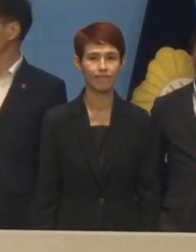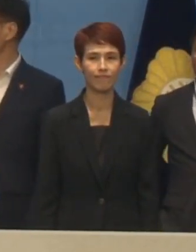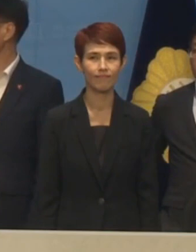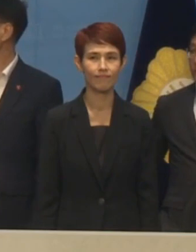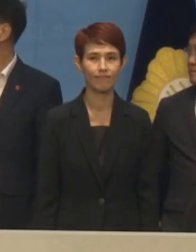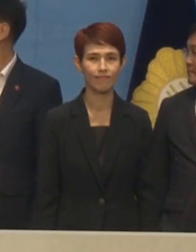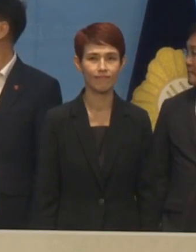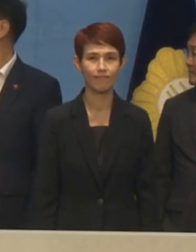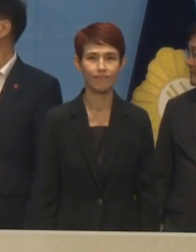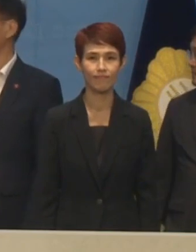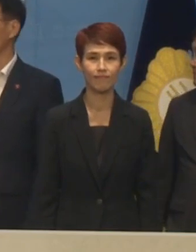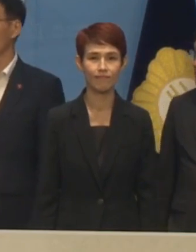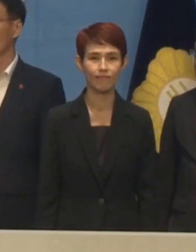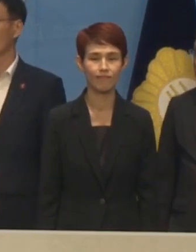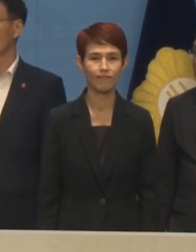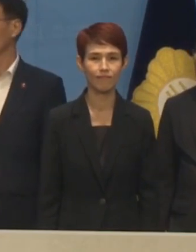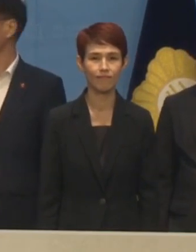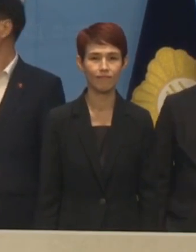유족 회장님.